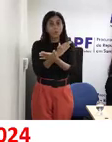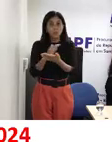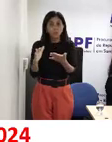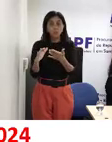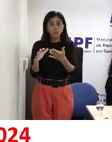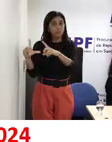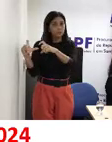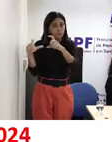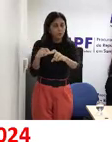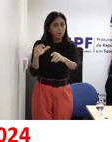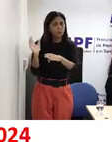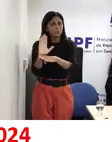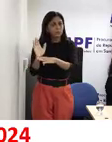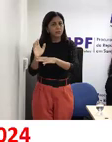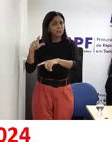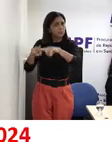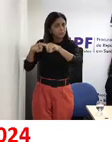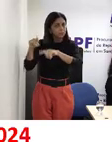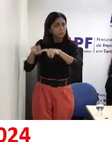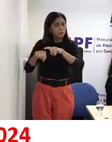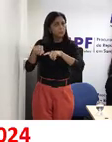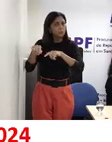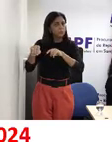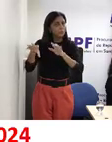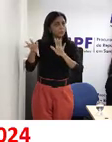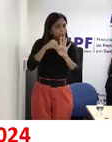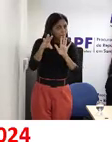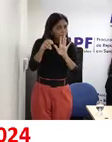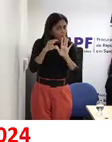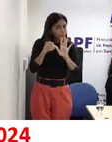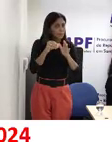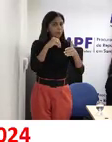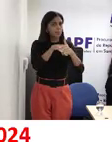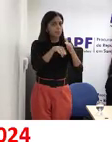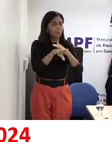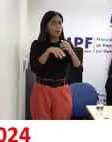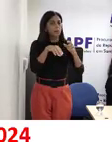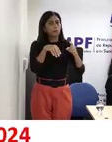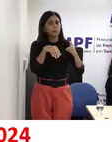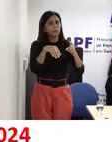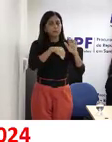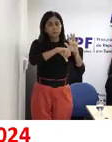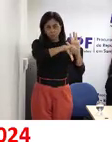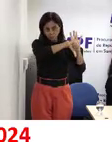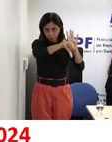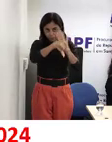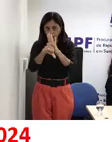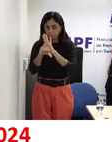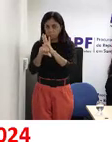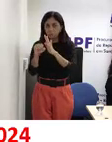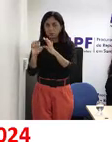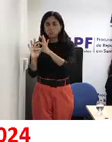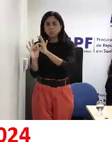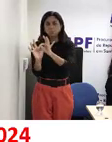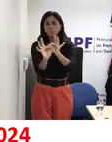armazenando e o cara que produziu que tá armazenando em tese ele vai compartilhar então geralmente e nos meus relatórios e dos colegas e